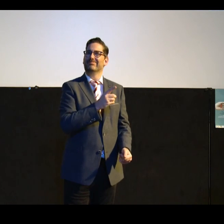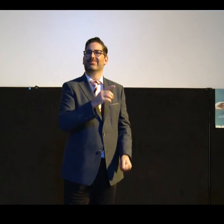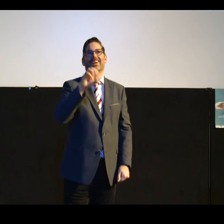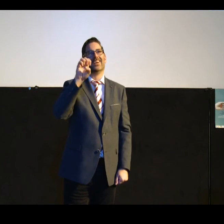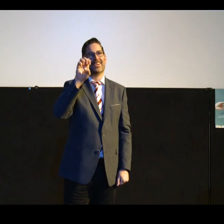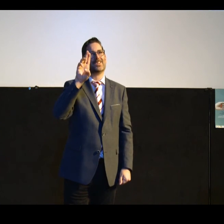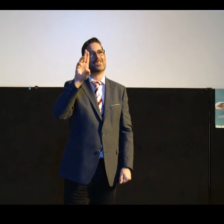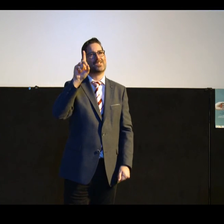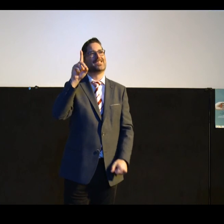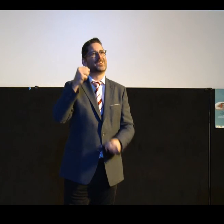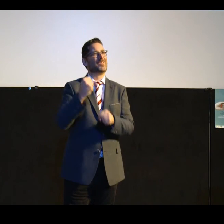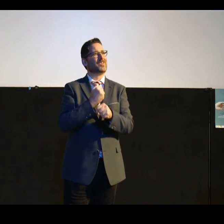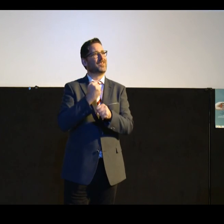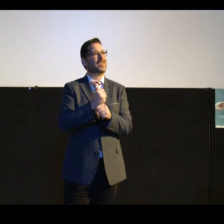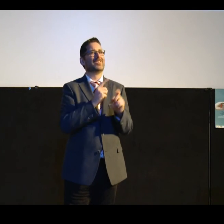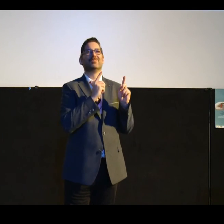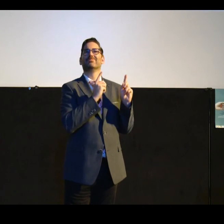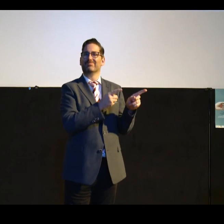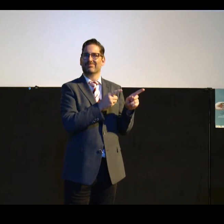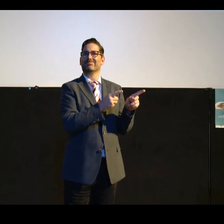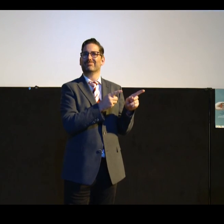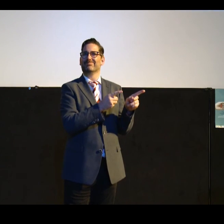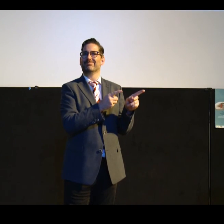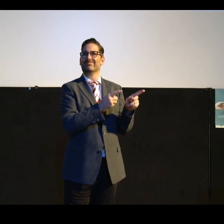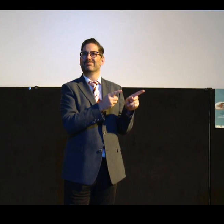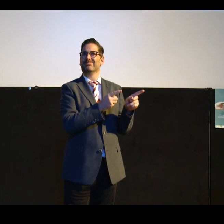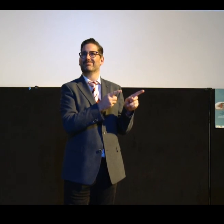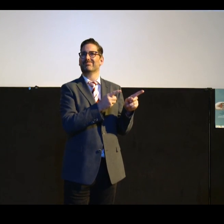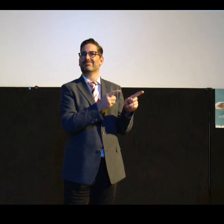espero que hayan aprendido, que ahora se vayan